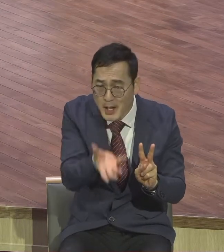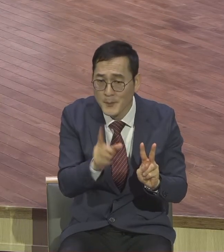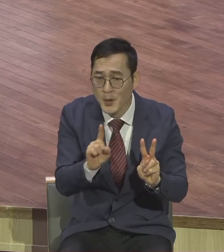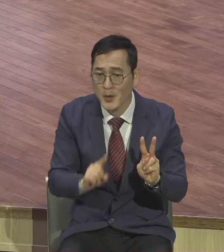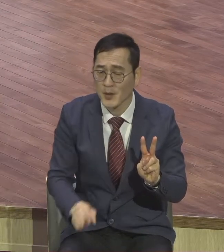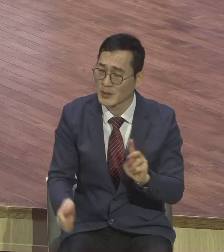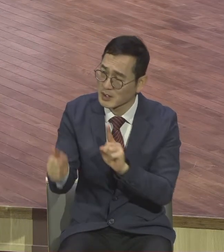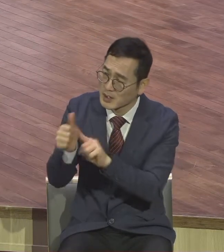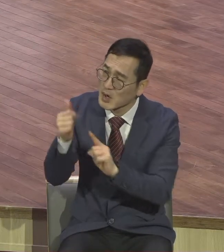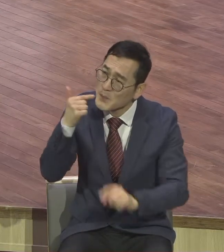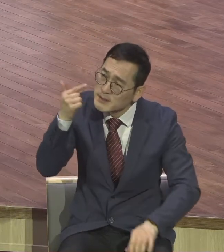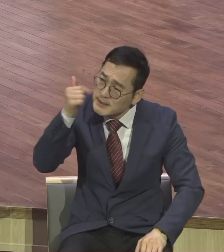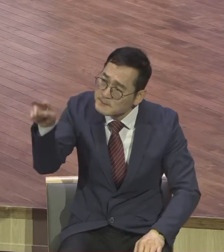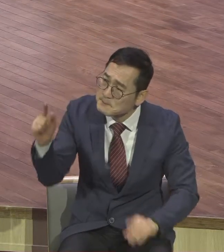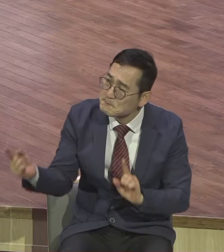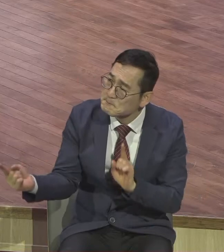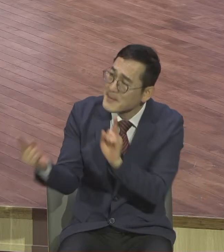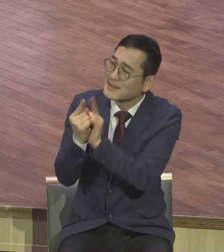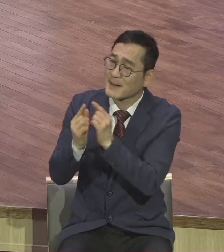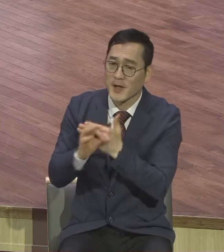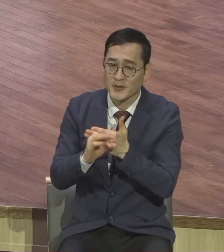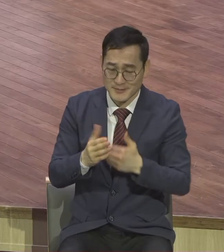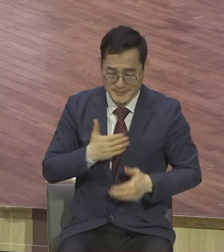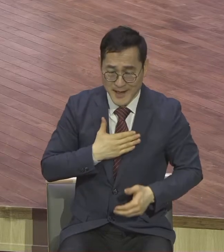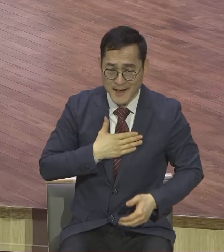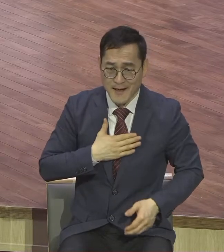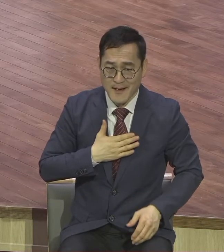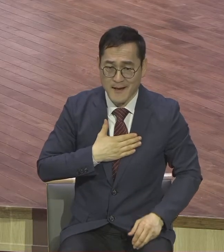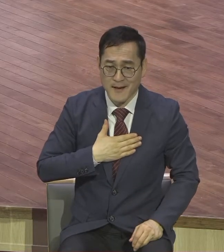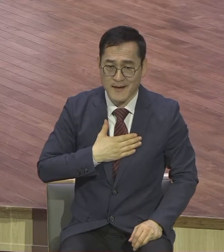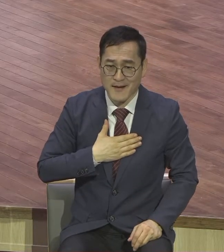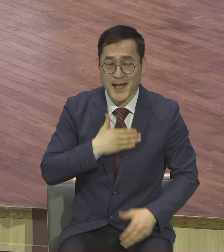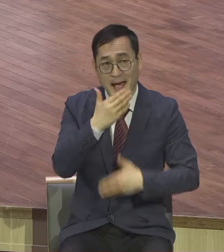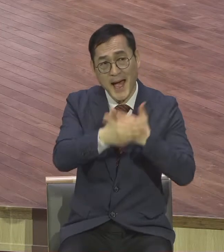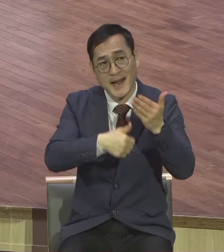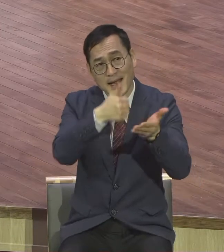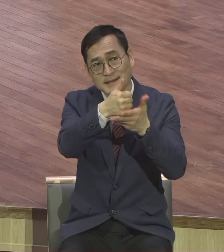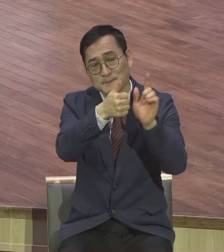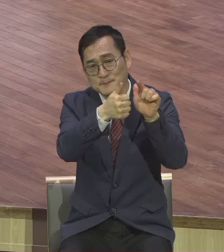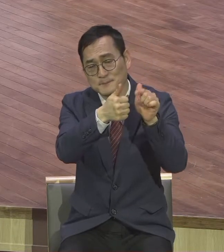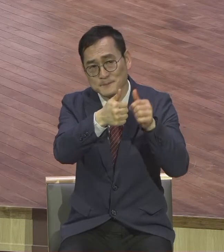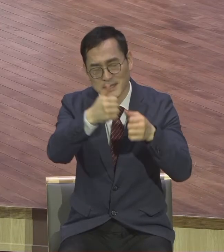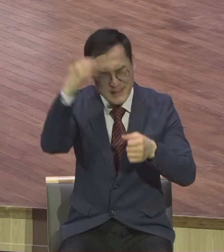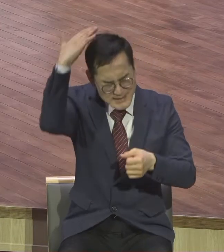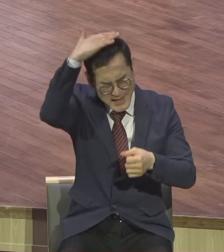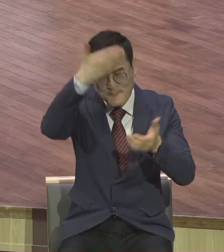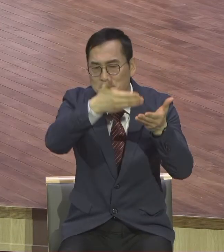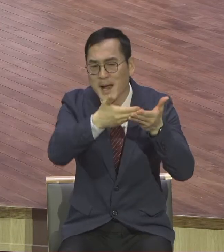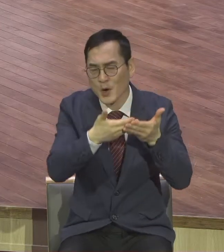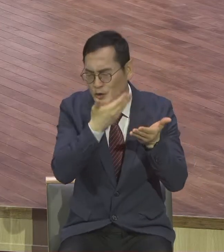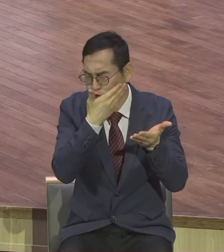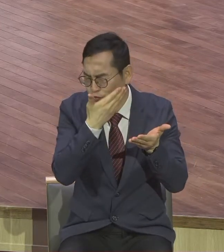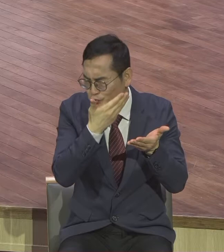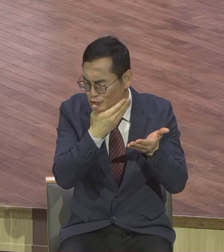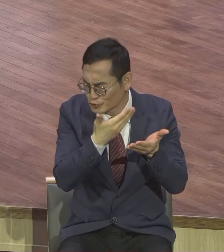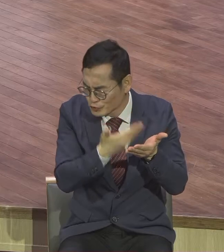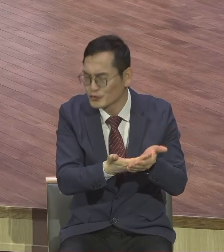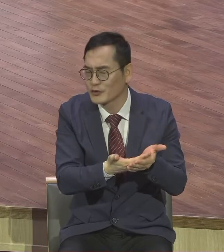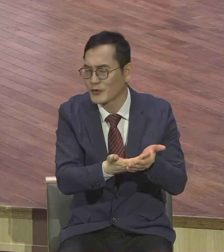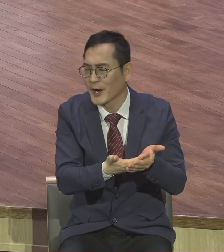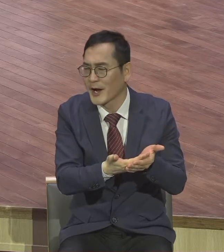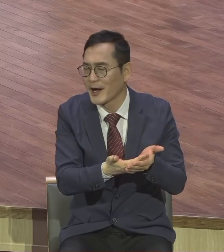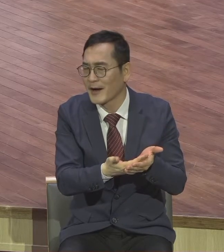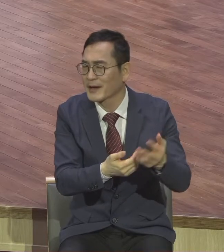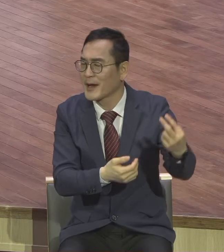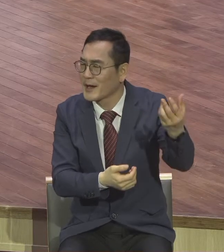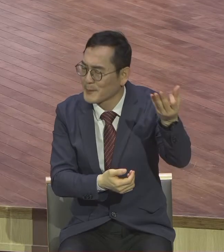무디를 만나면 내가 하나님 앞에 존귀한 존재라는 것을 느끼게